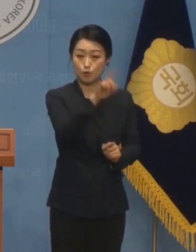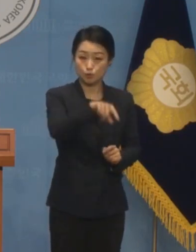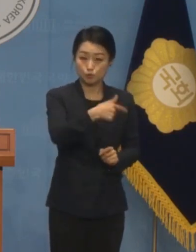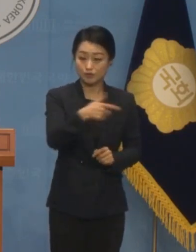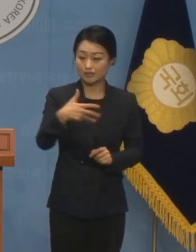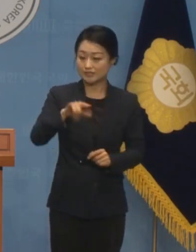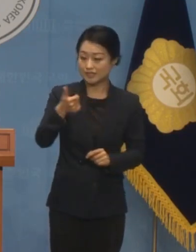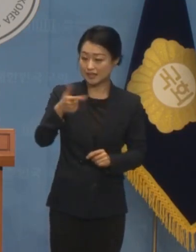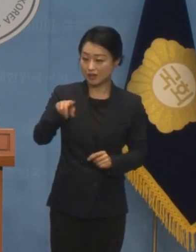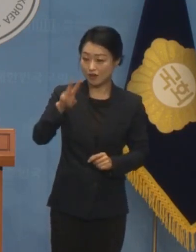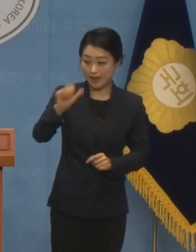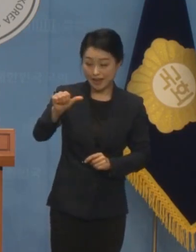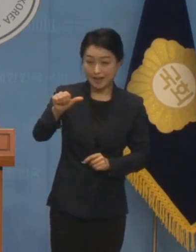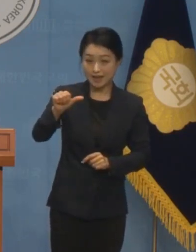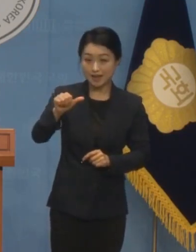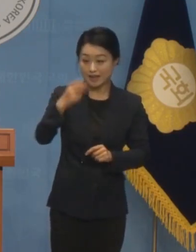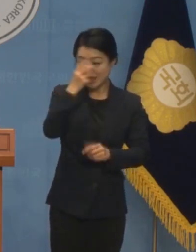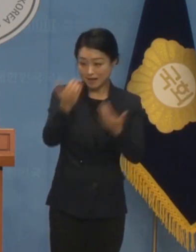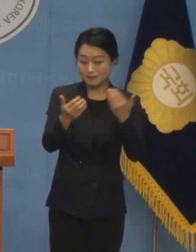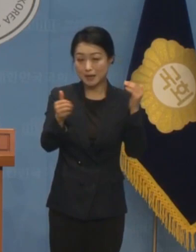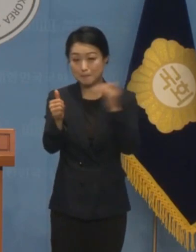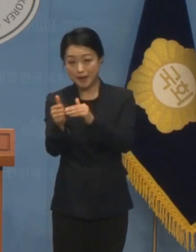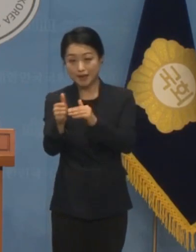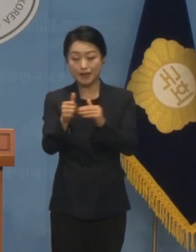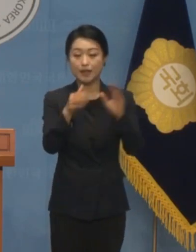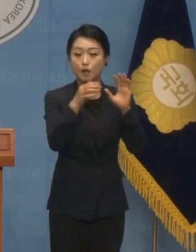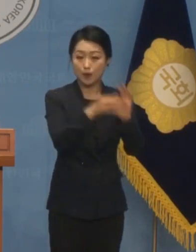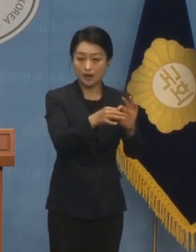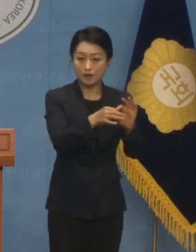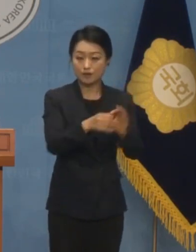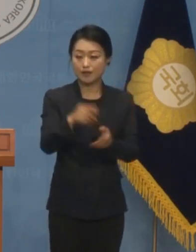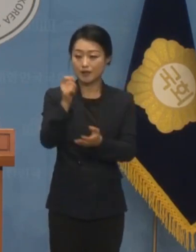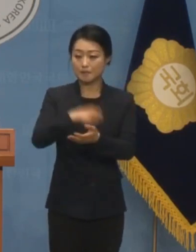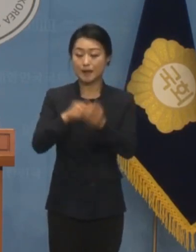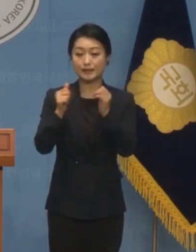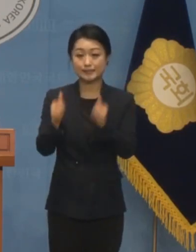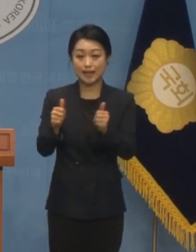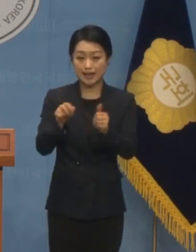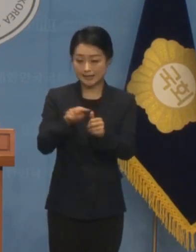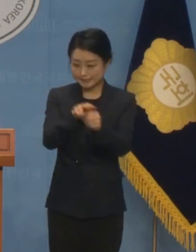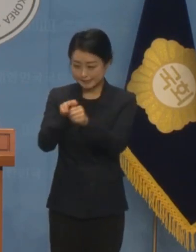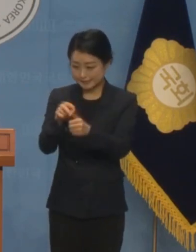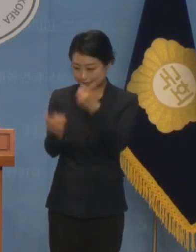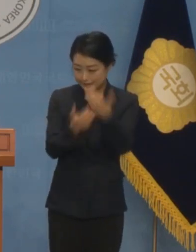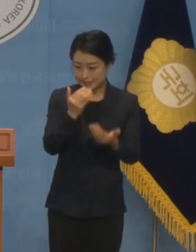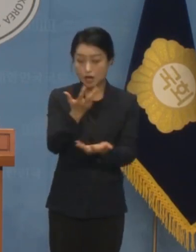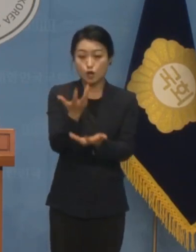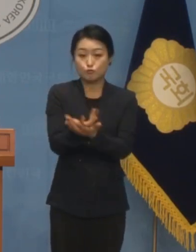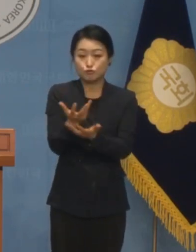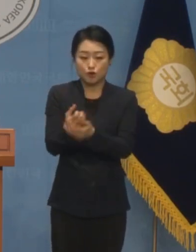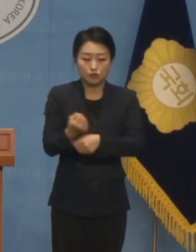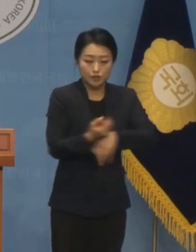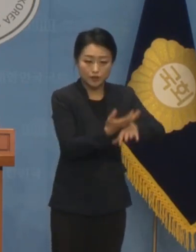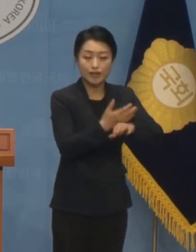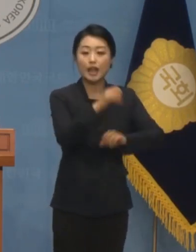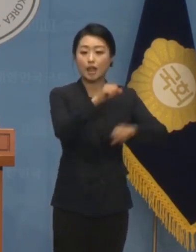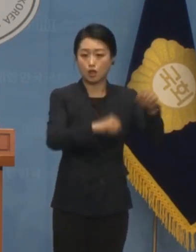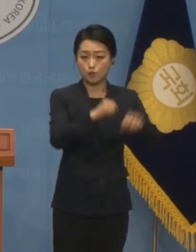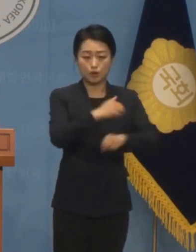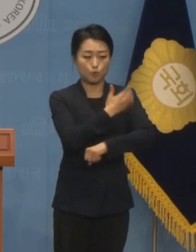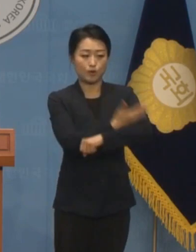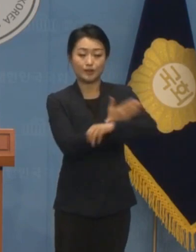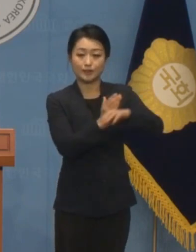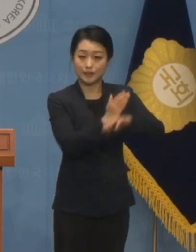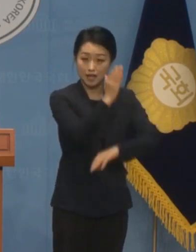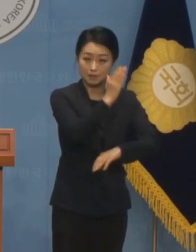채널A 사건 감찰 방해 및 수사 방해 의혹, 판사 사찰 문건 전달 행위 등